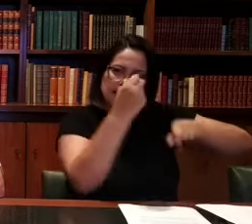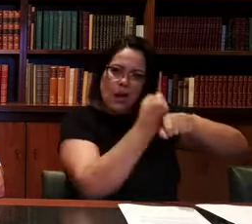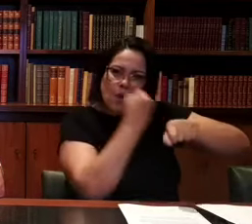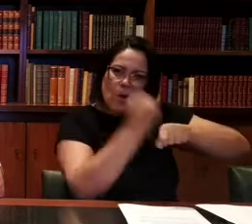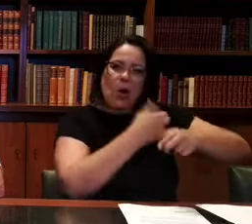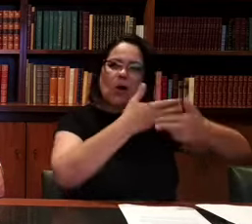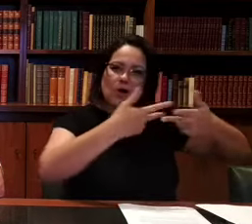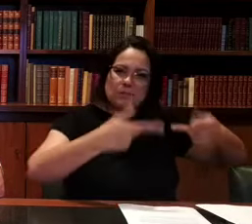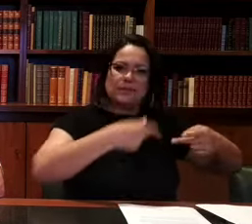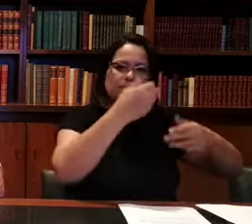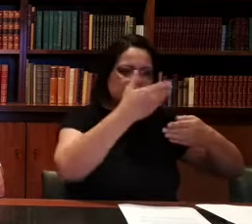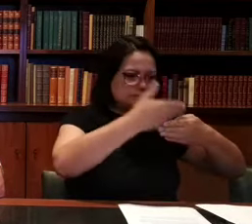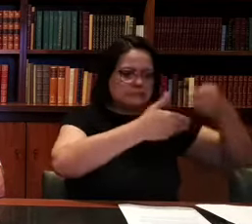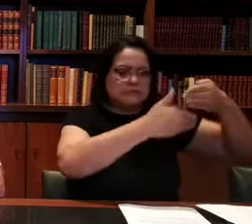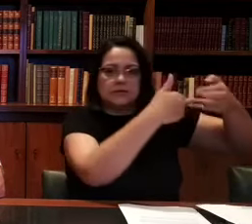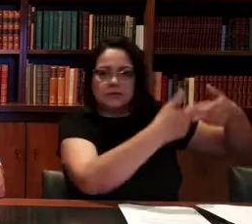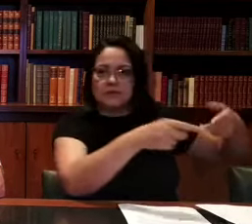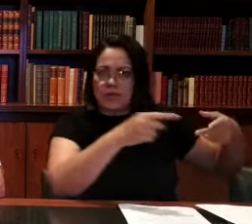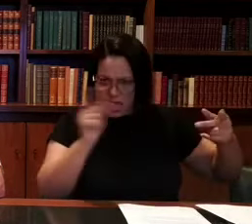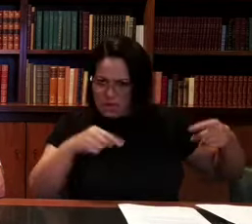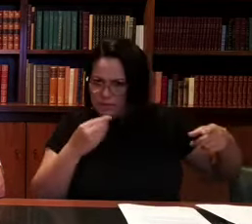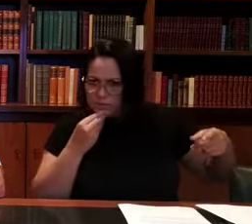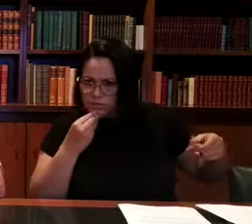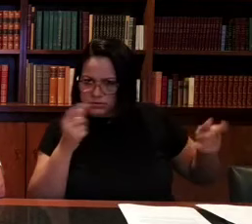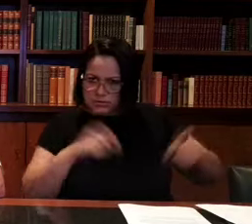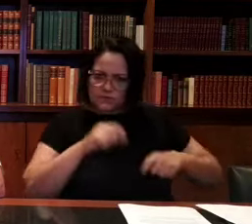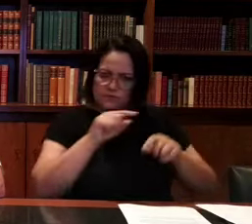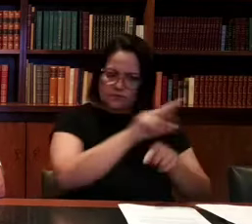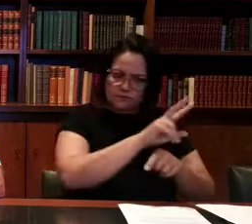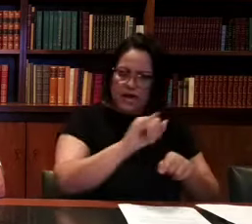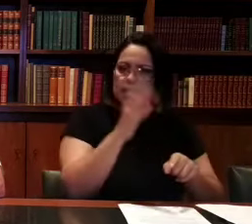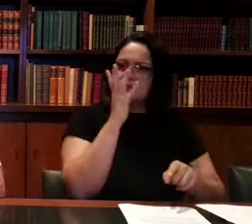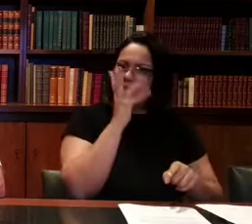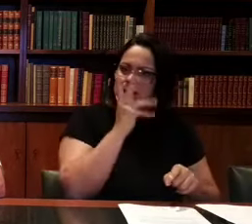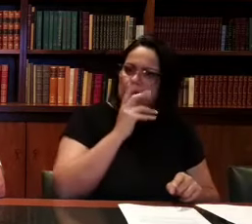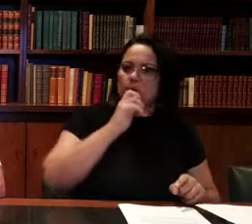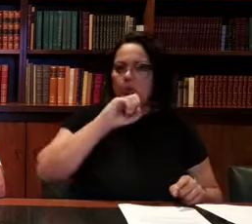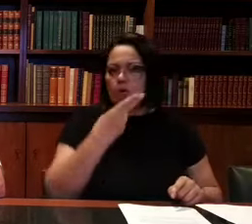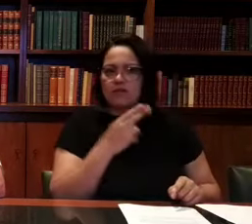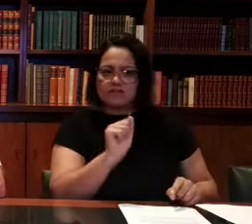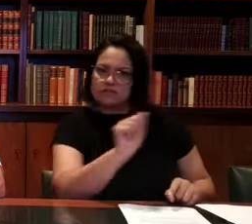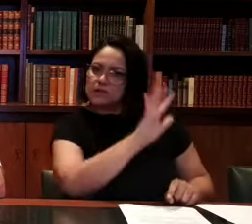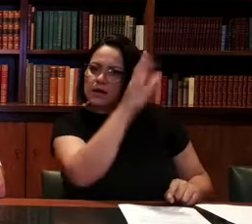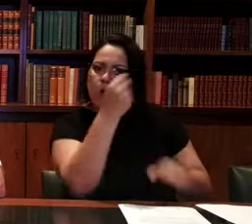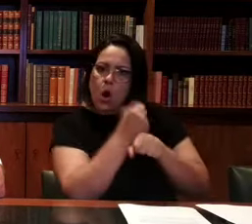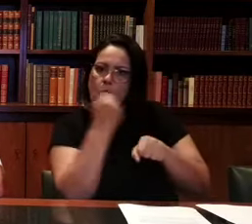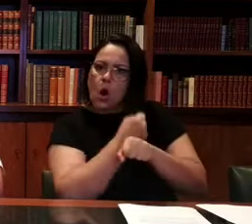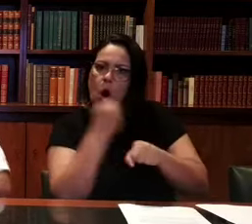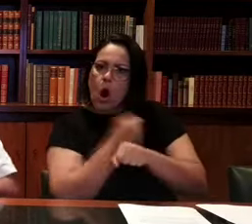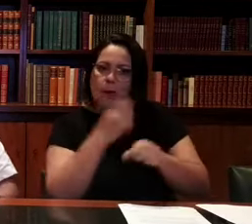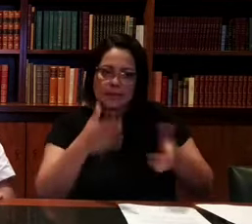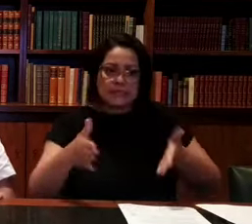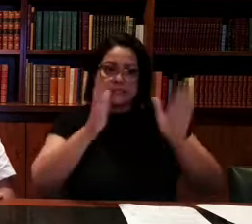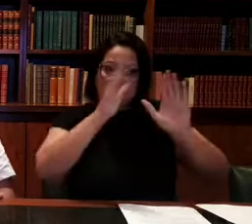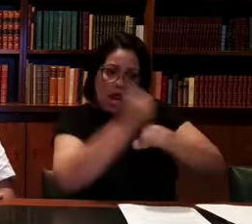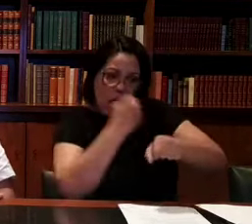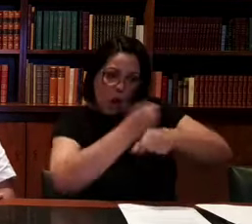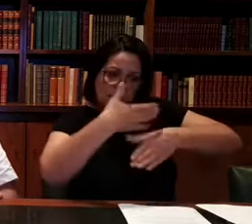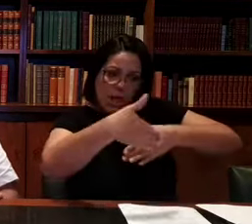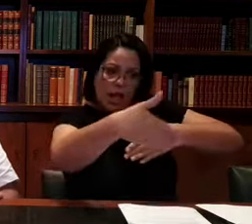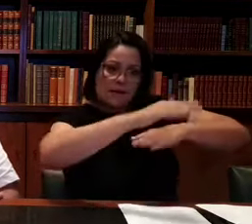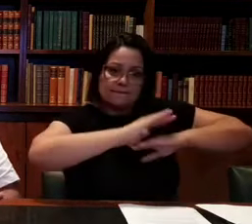de Construção é possível que haja uma demora um encarecimento de obras que estejam em andamento Ministro